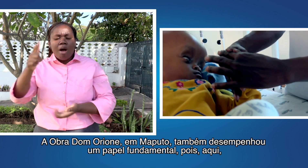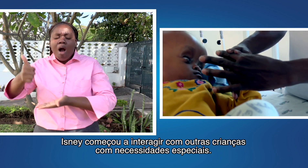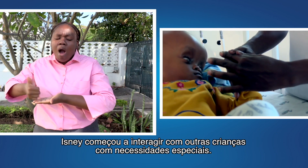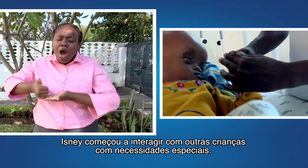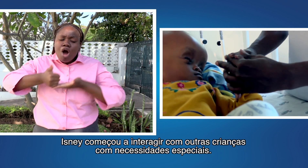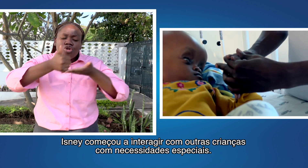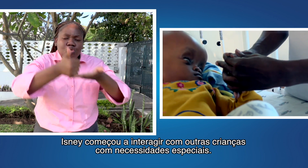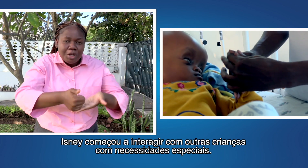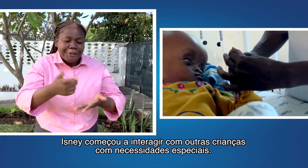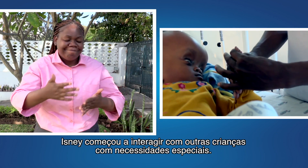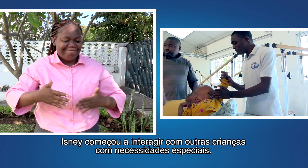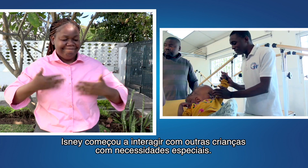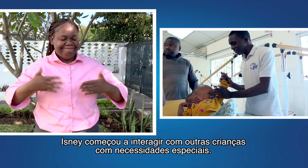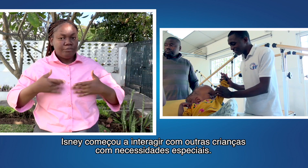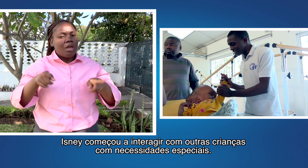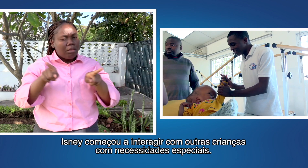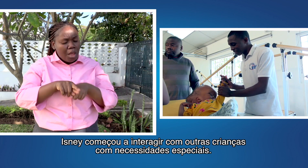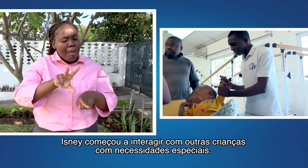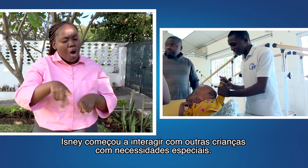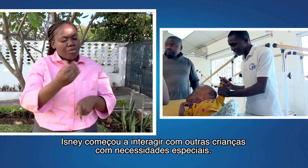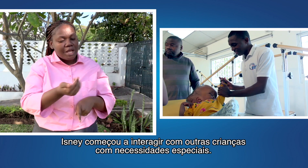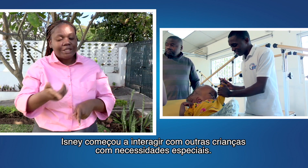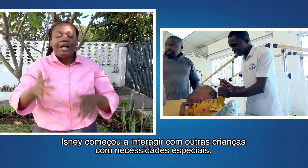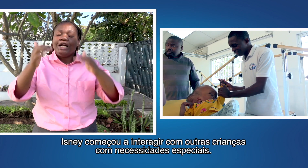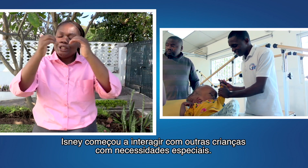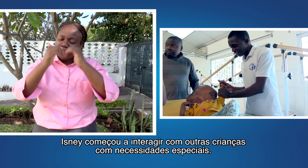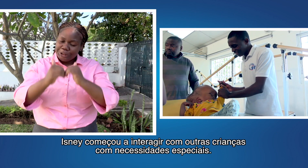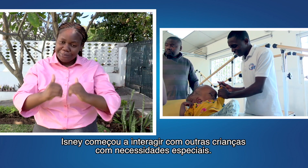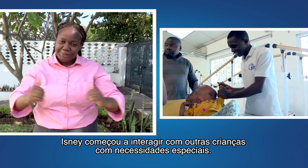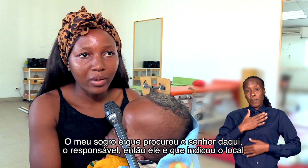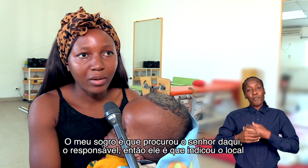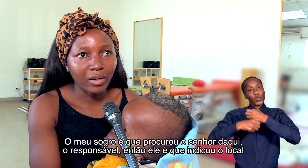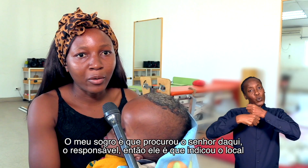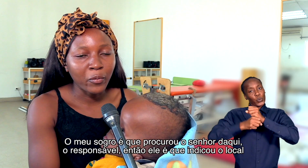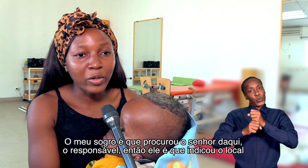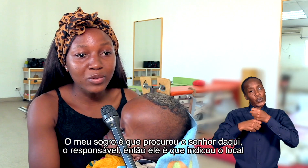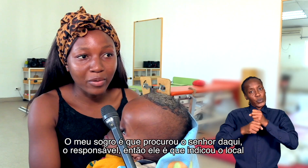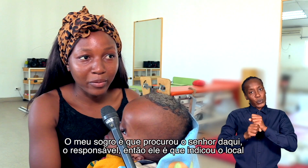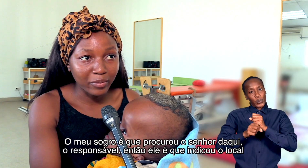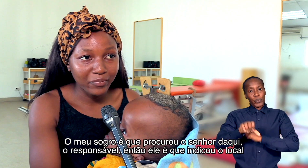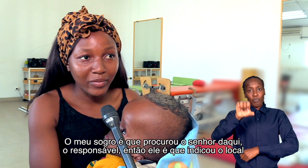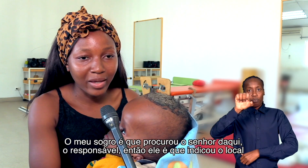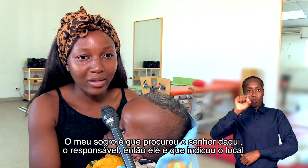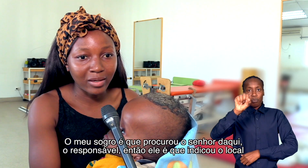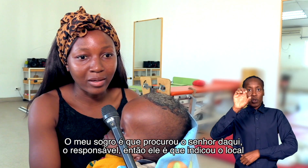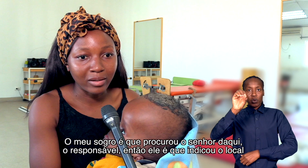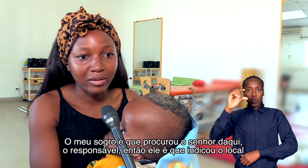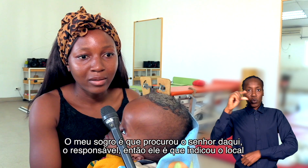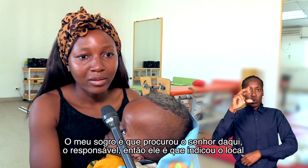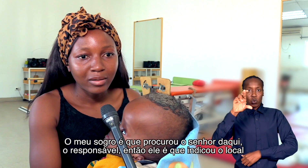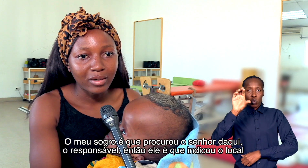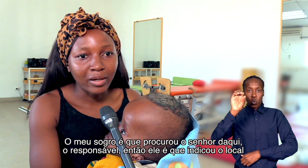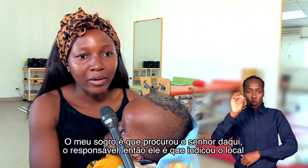pois aqui, Isnei começou a interagir com outras crianças com necessidades especiais. O meu sogro é